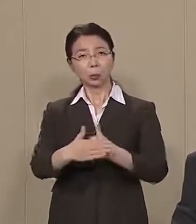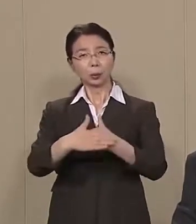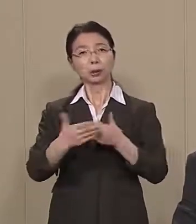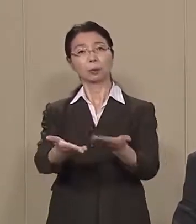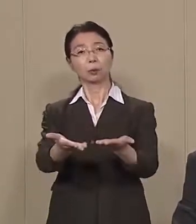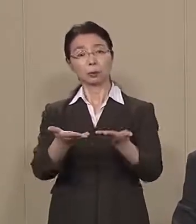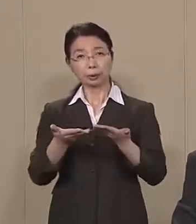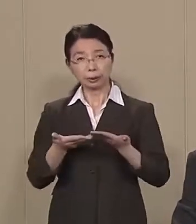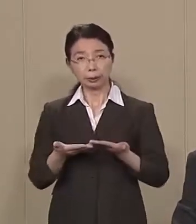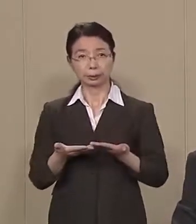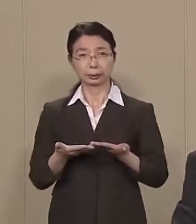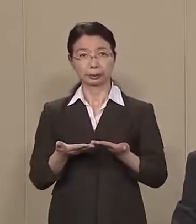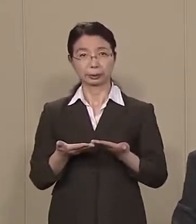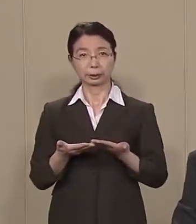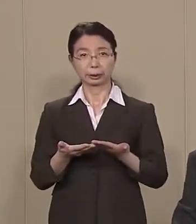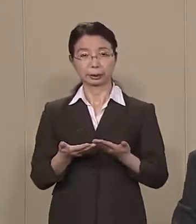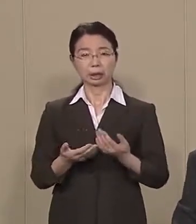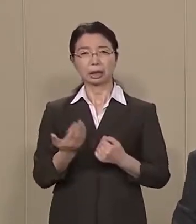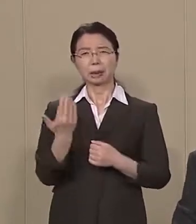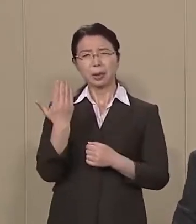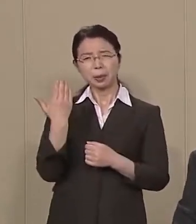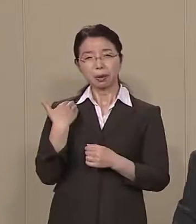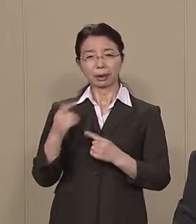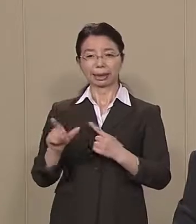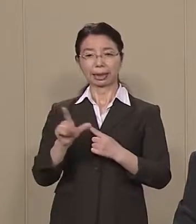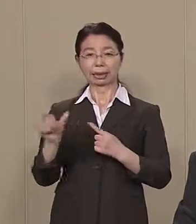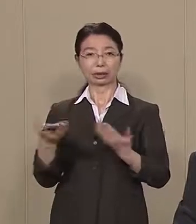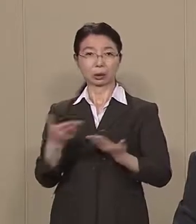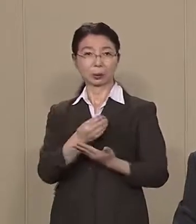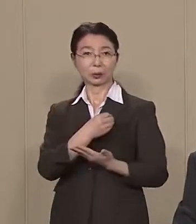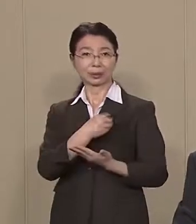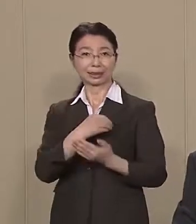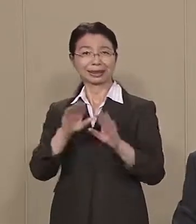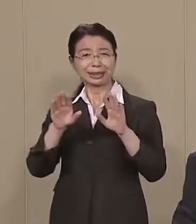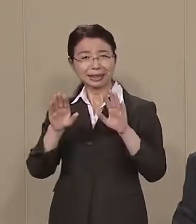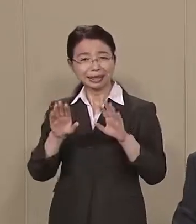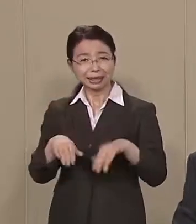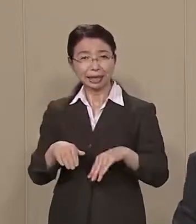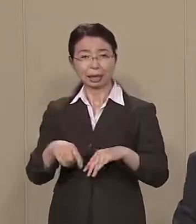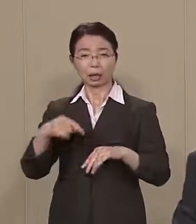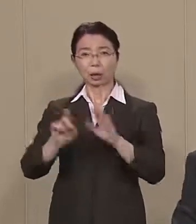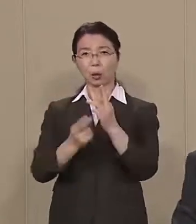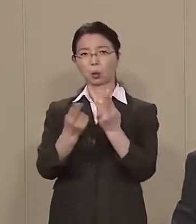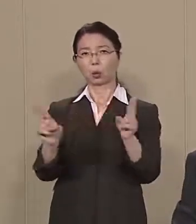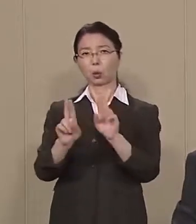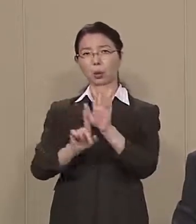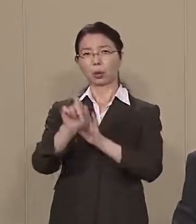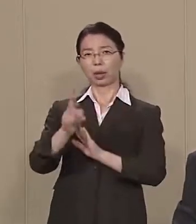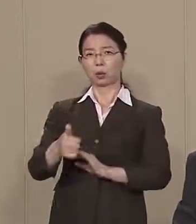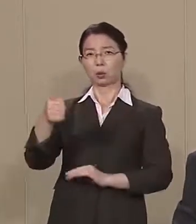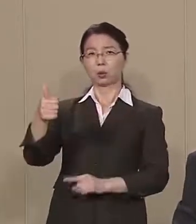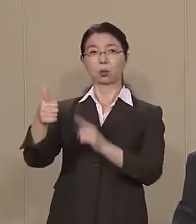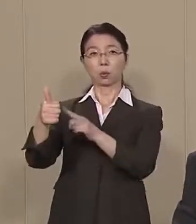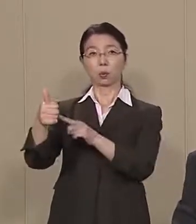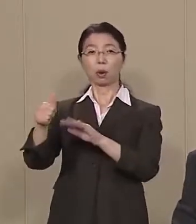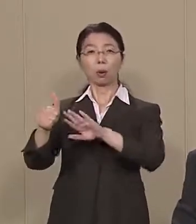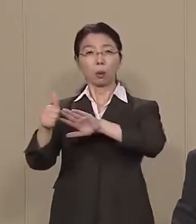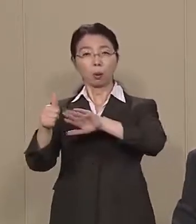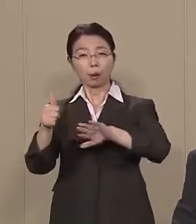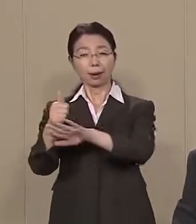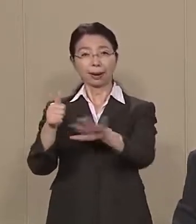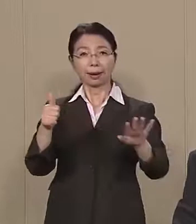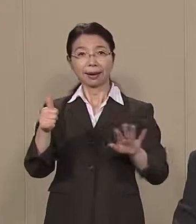いただくことによってもとnhk職員である党代表をはじめとして